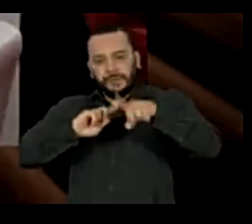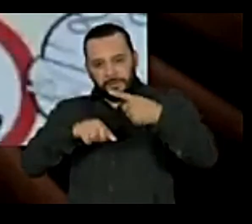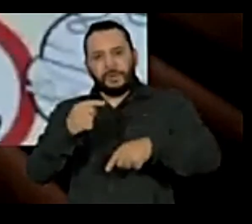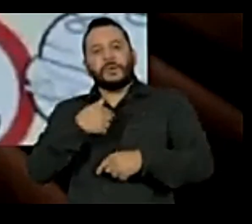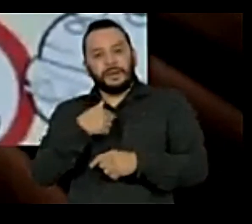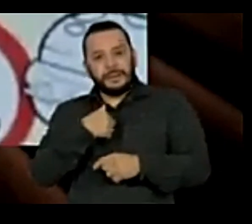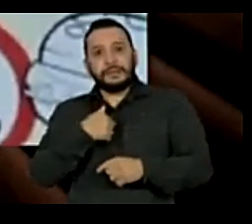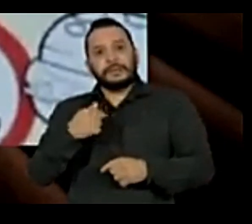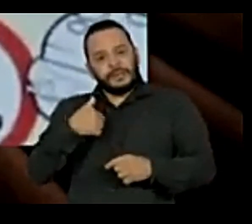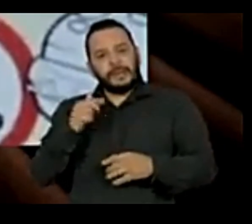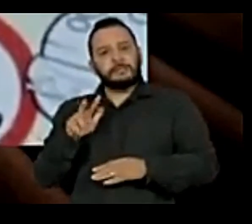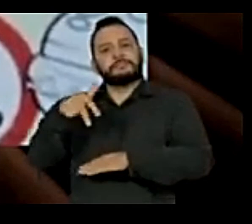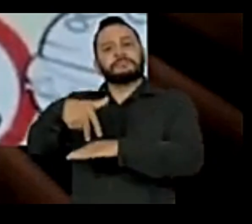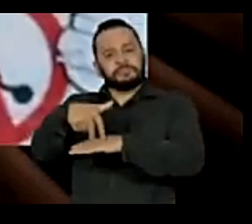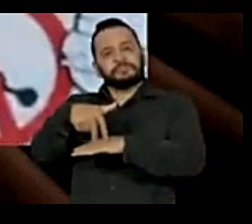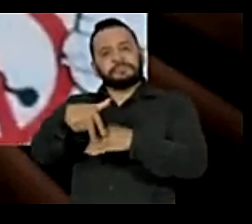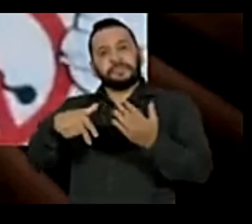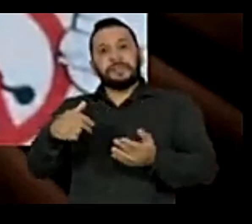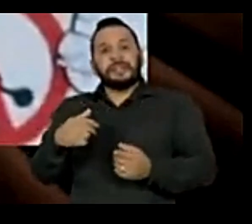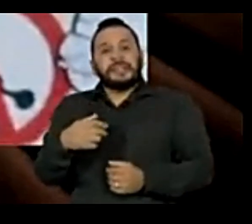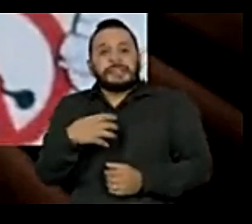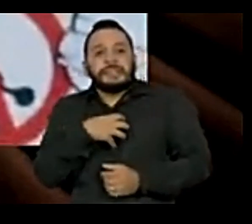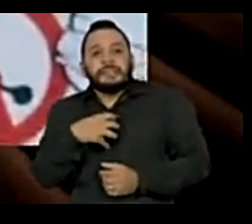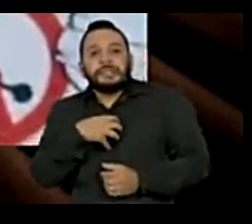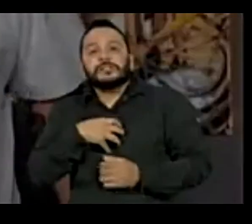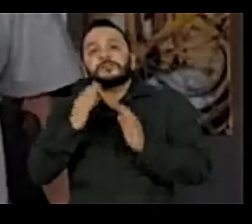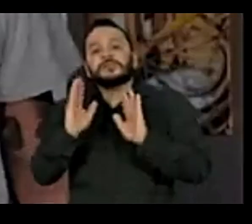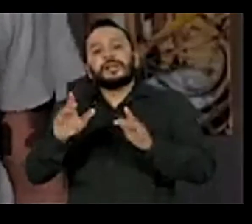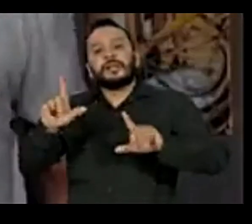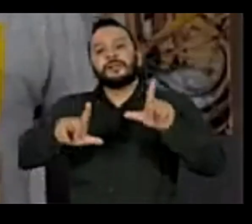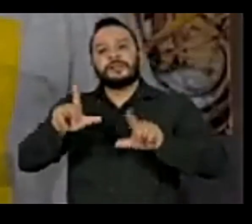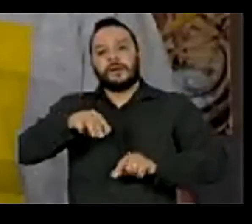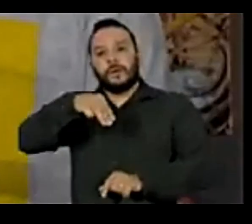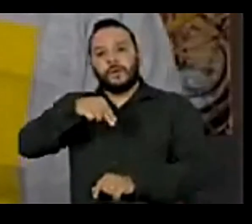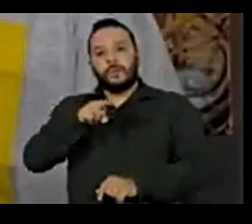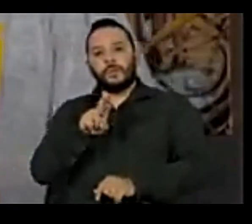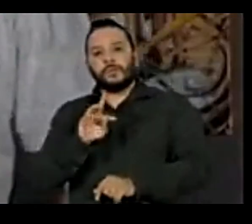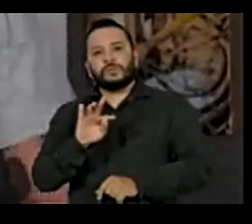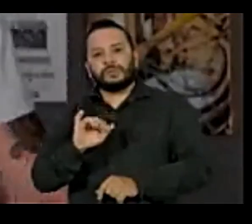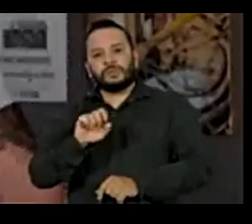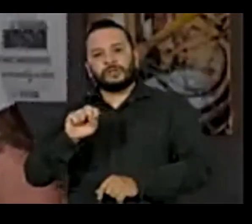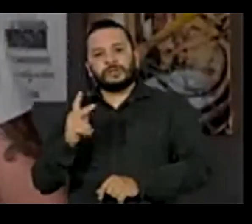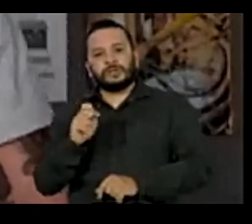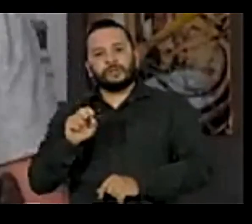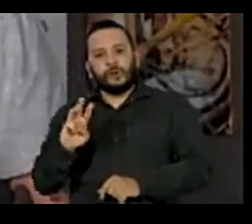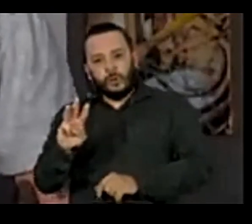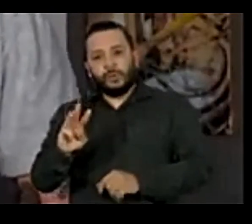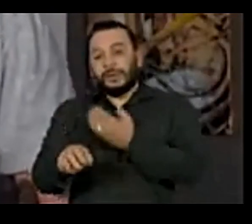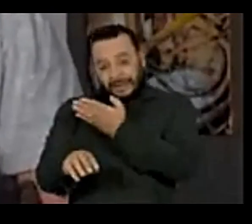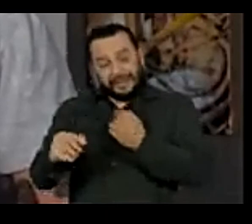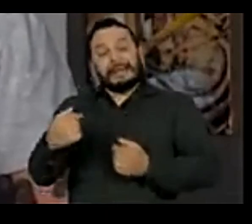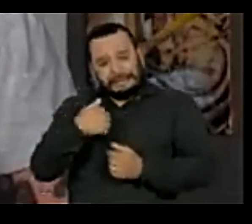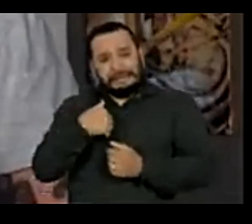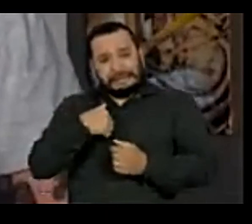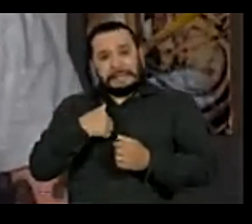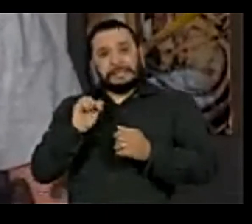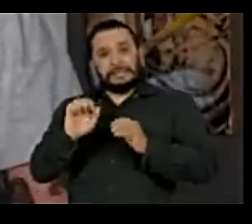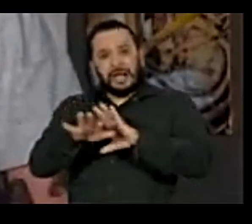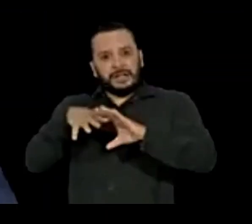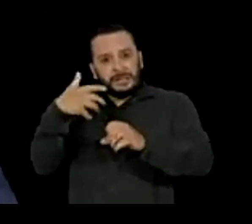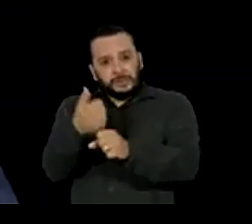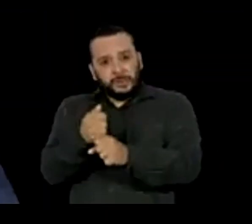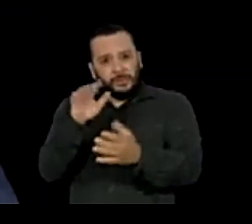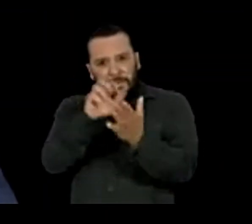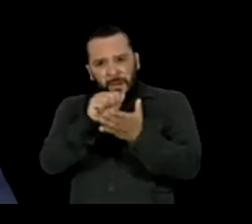um programa Até Que Faz Sentido para o canal Multishow. Em menos de um ano, seu canal no YouTube chegou à marca de 1 milhão de